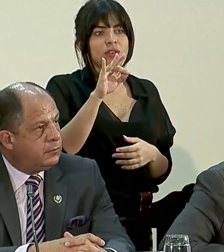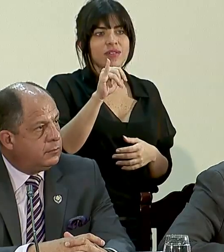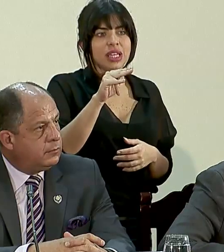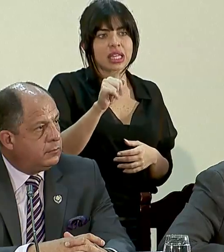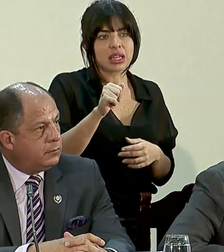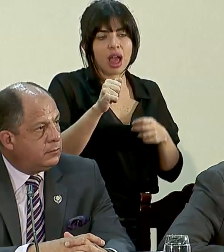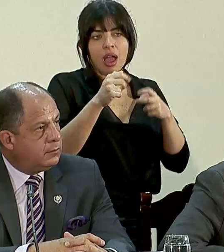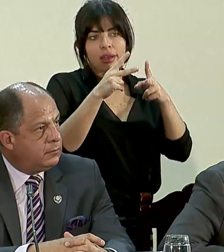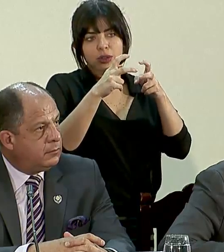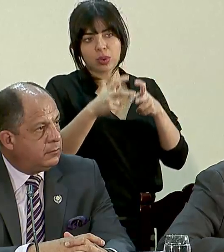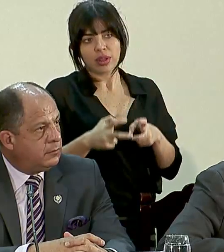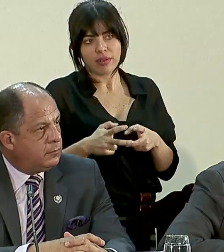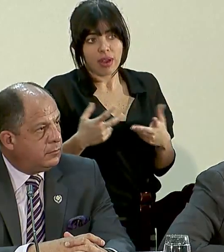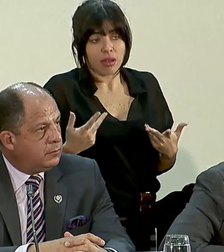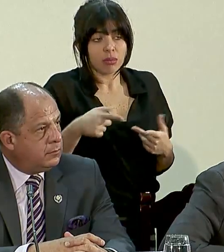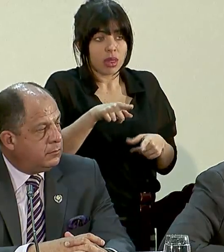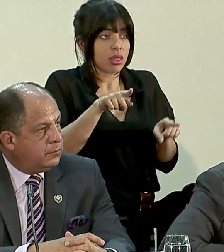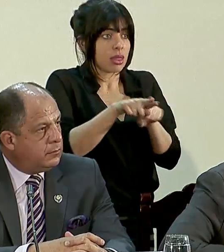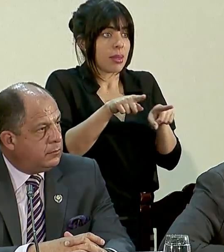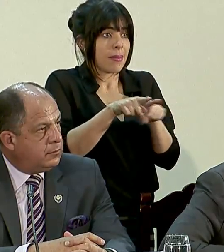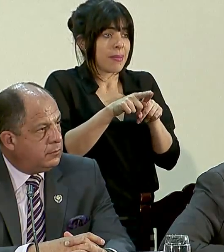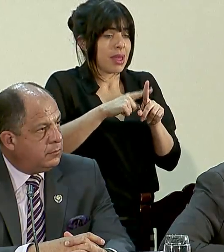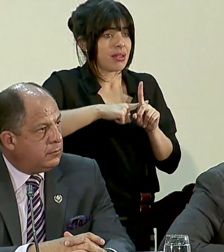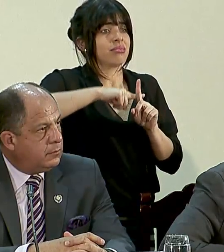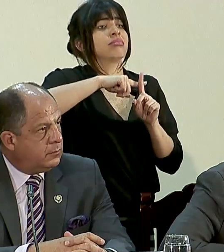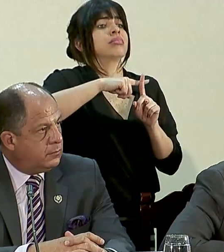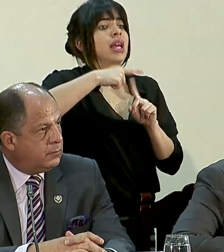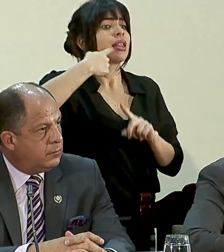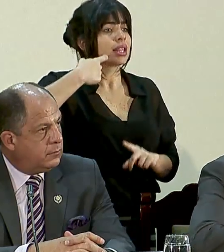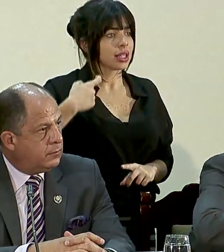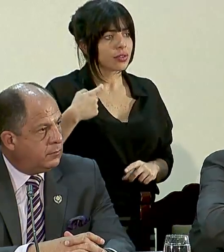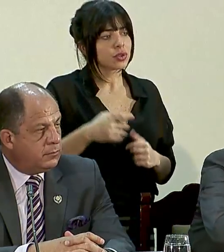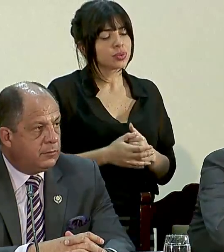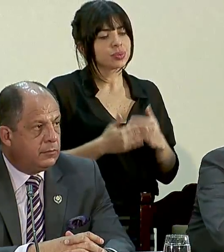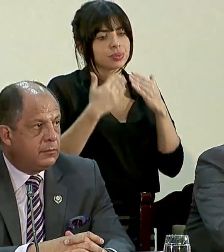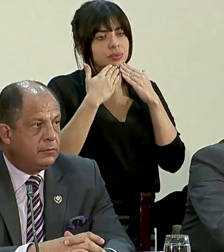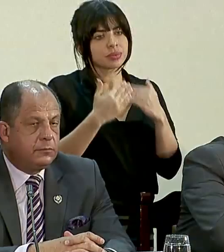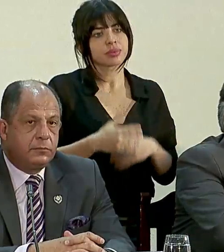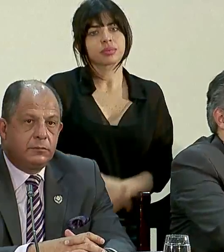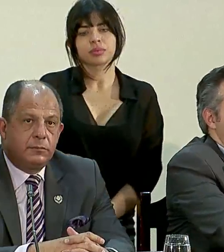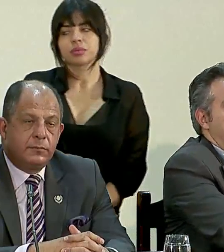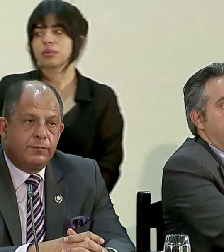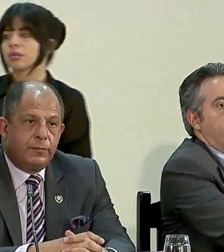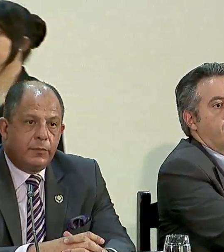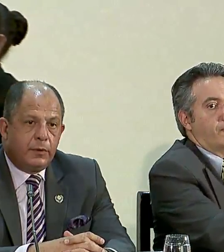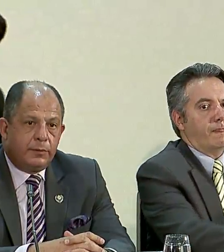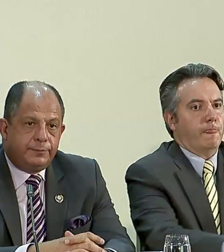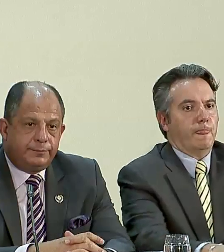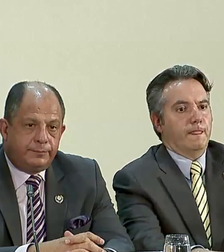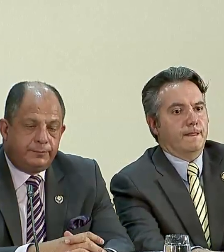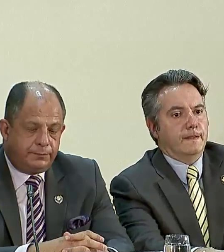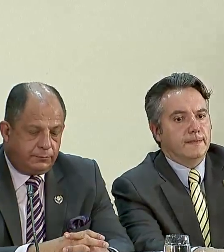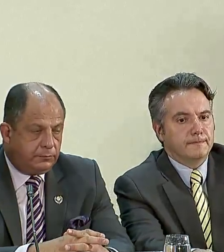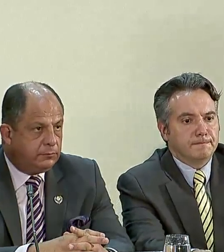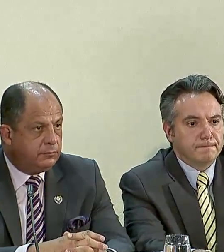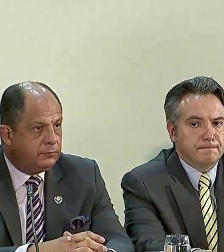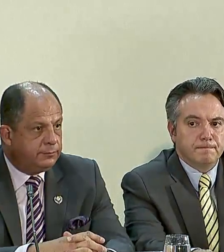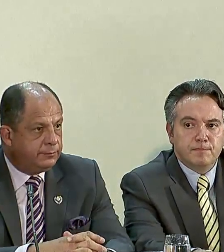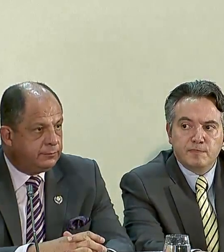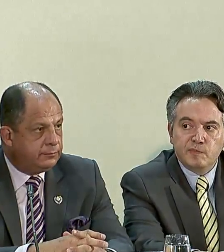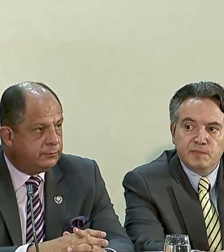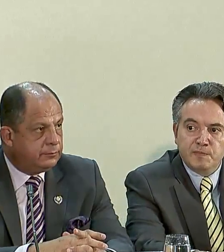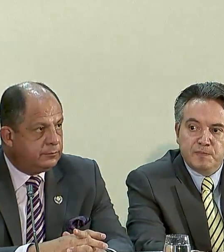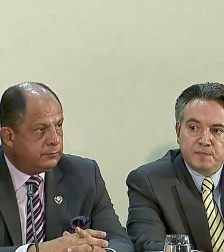sus derivados, por ejemplo, y que son también altamente adictivos. Gracias. Con las consultas, Melanie Corrales de Canal